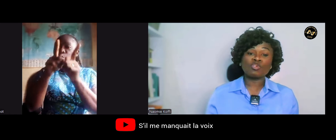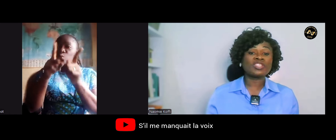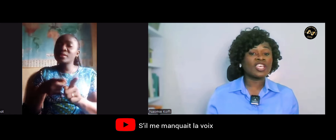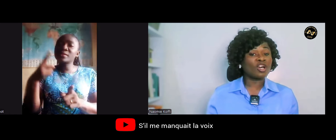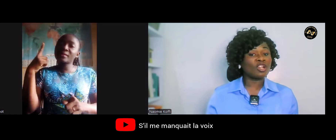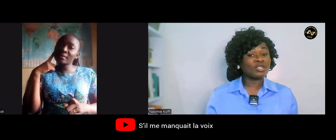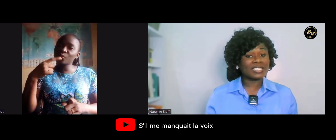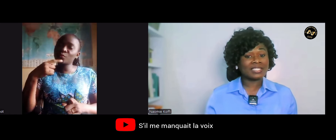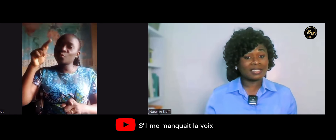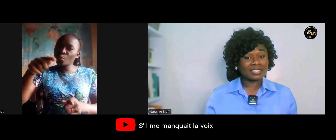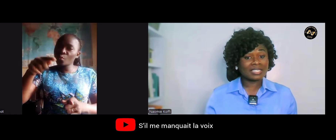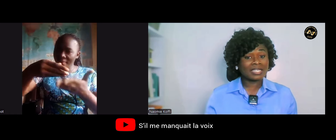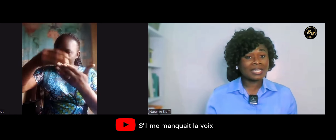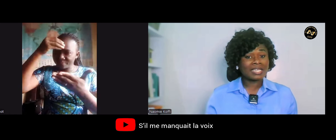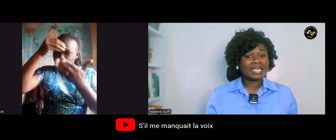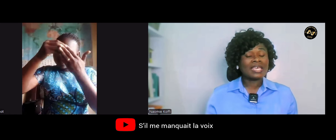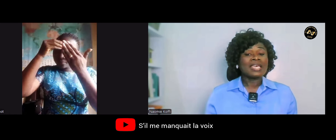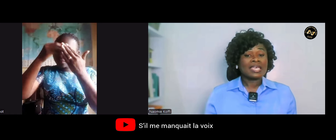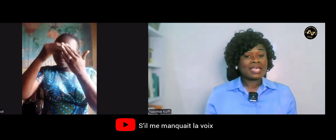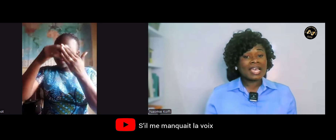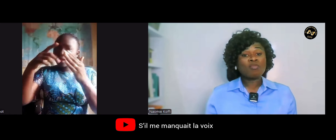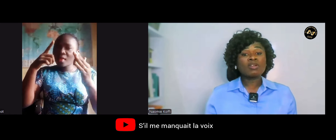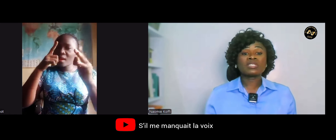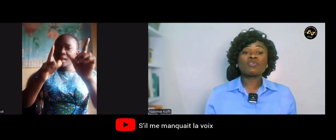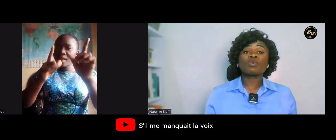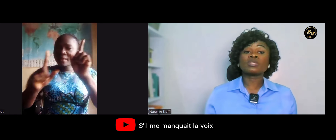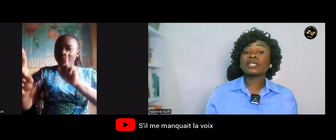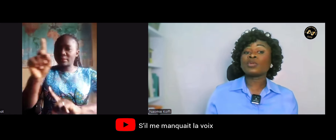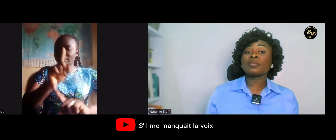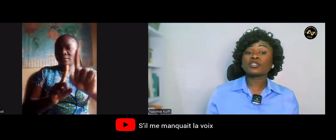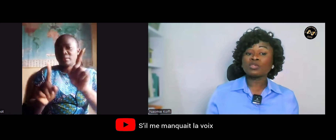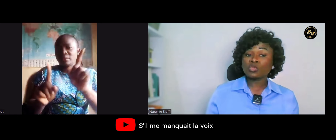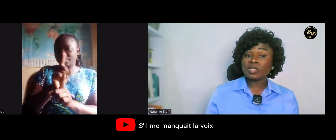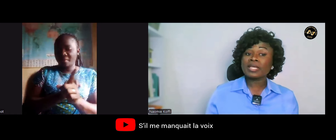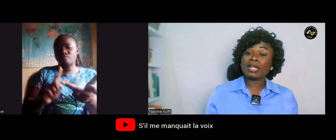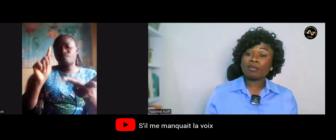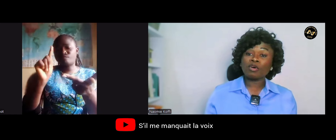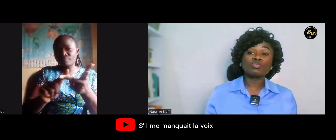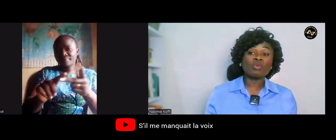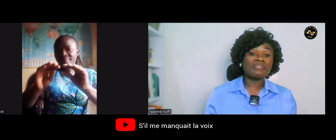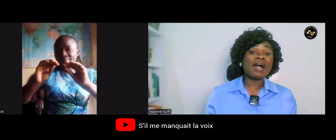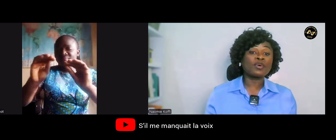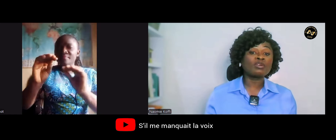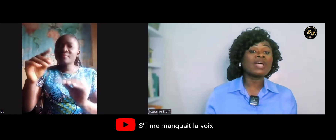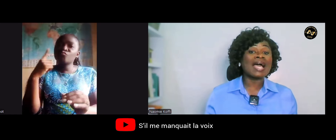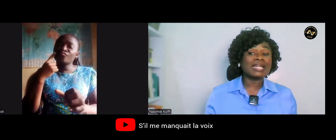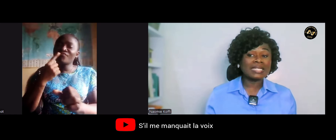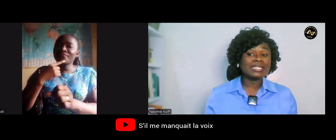sourdes, communiquer en langue des signes. Également, nous avons constaté que les personnes sourdes également